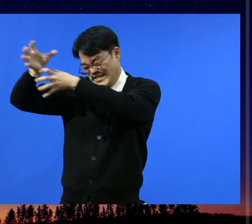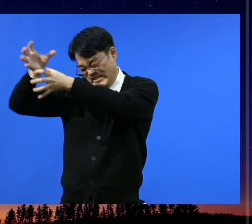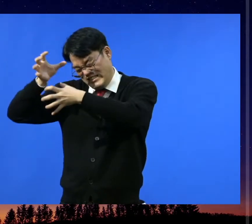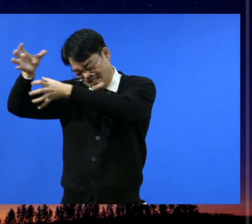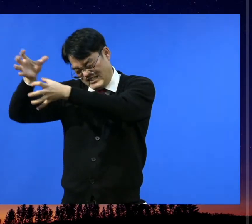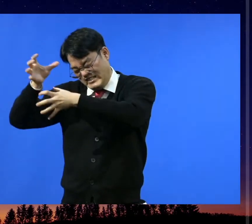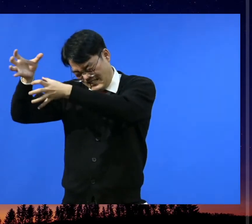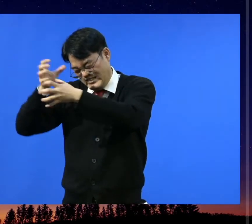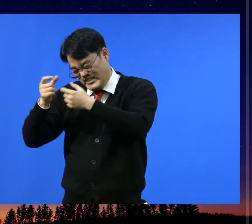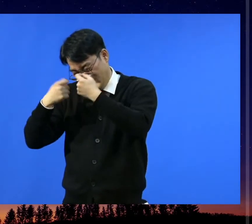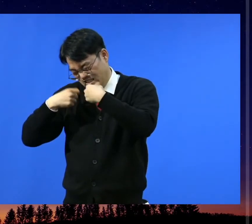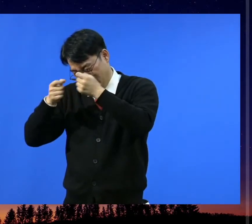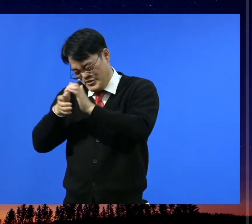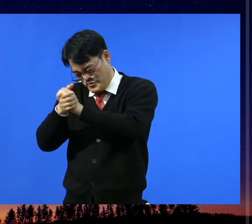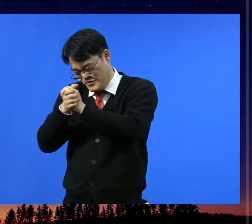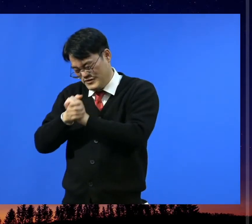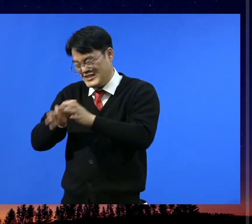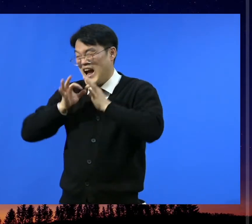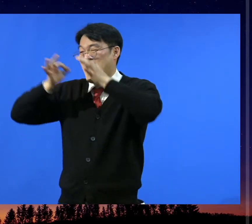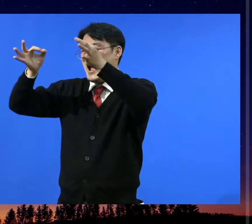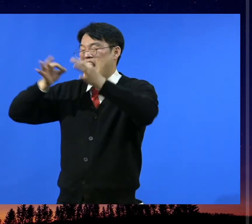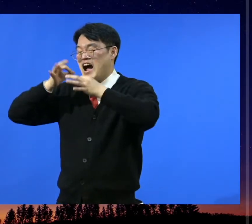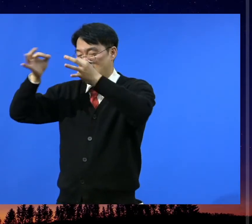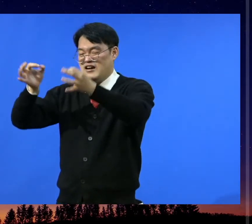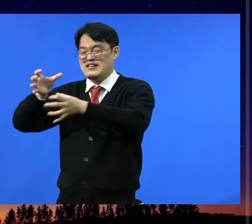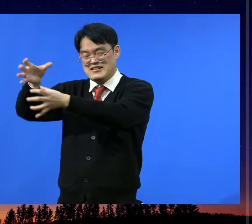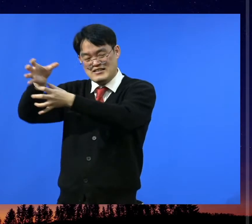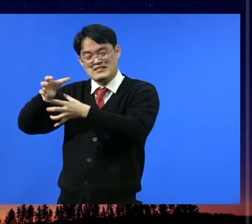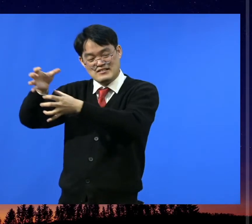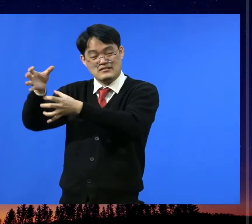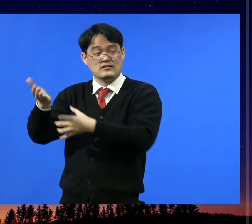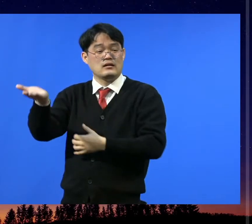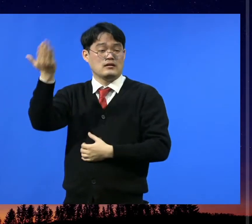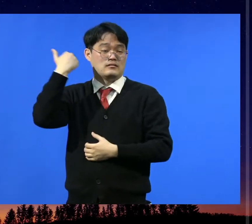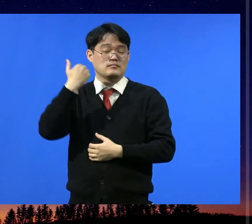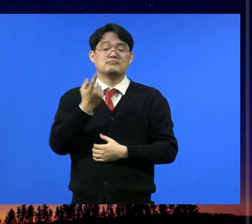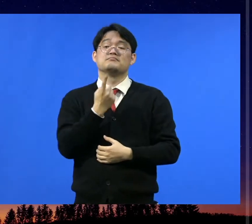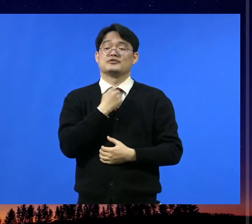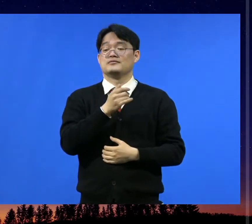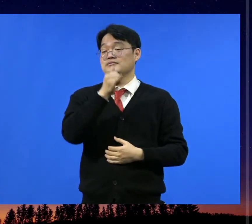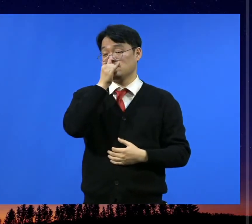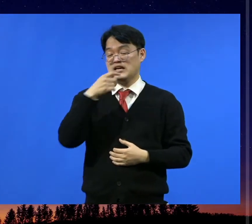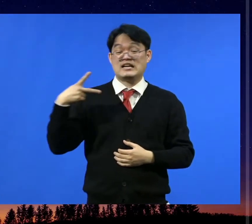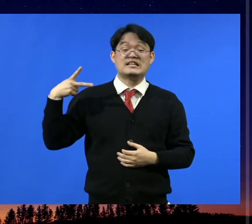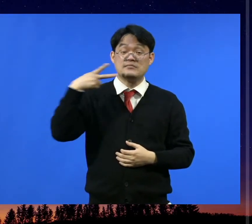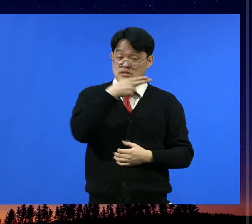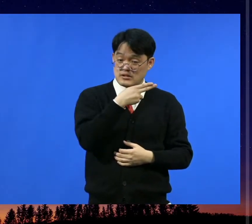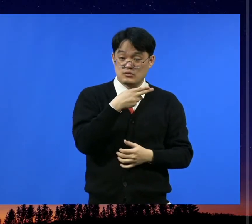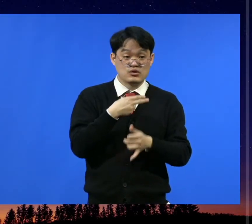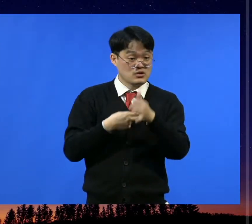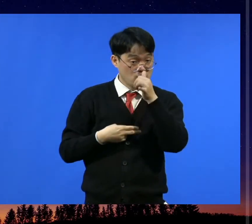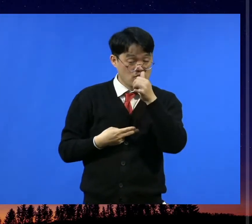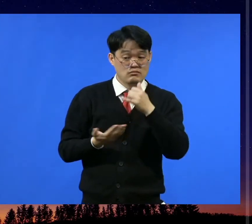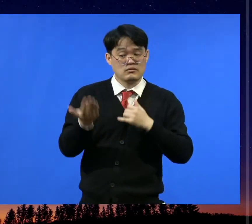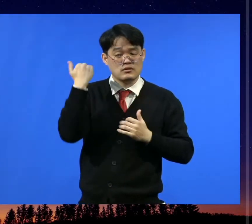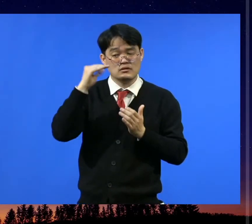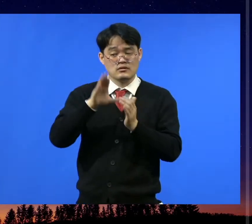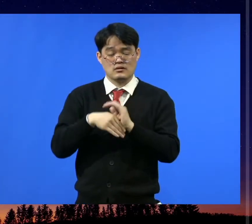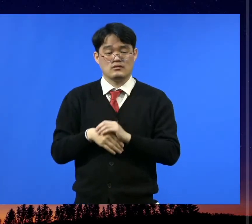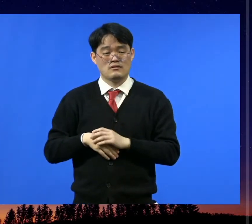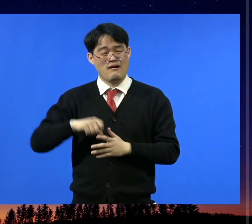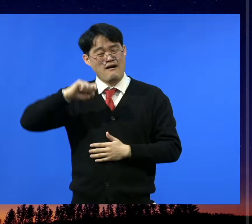막 기도했다니까요. 소나무를 뽑듯이. 금식도 자주 하고요.